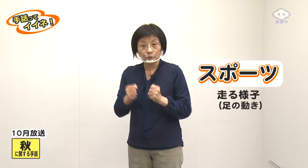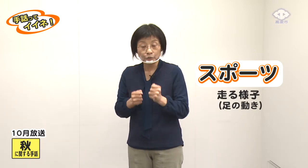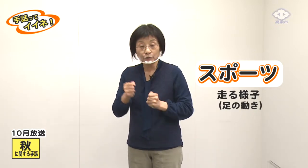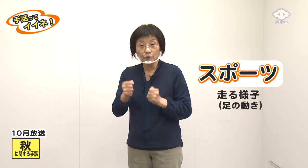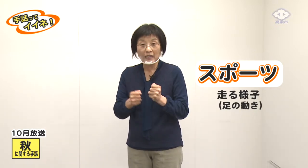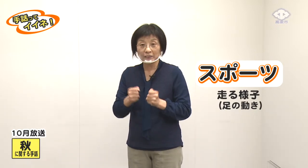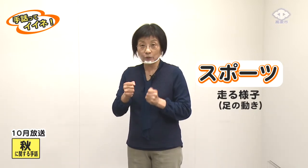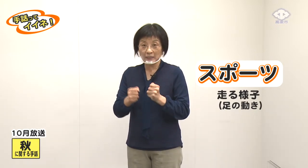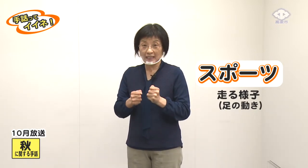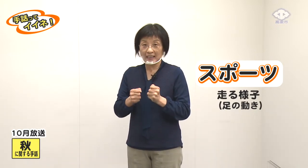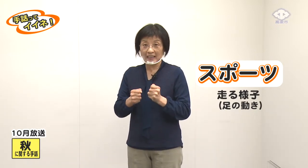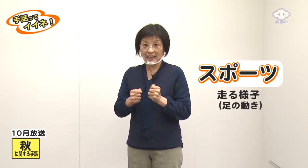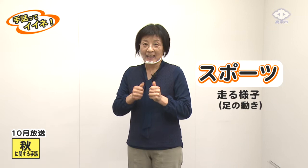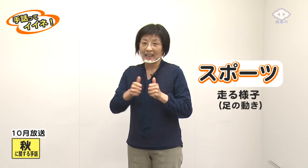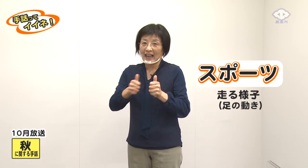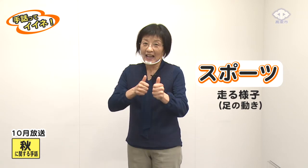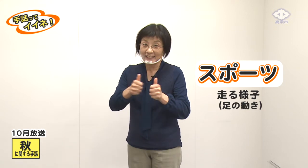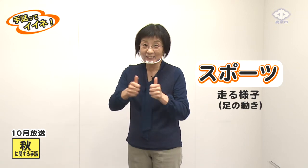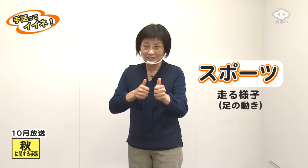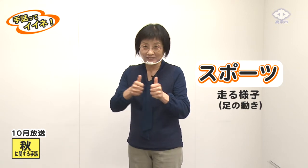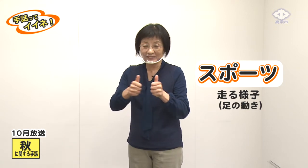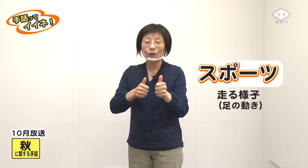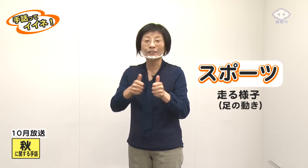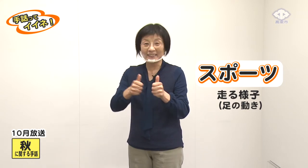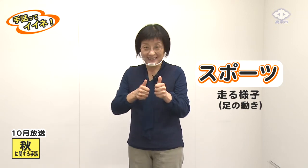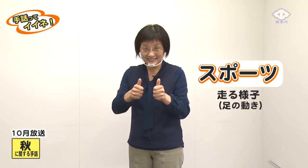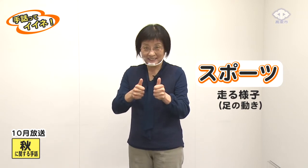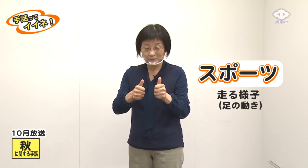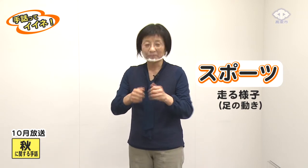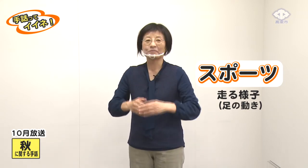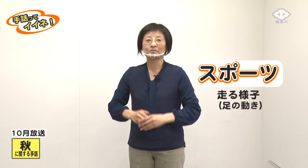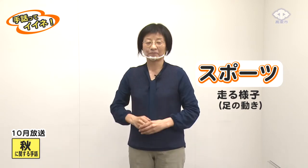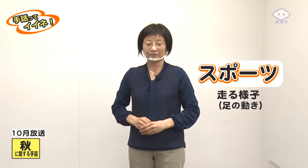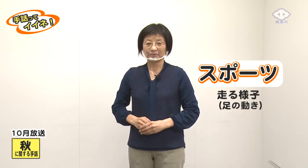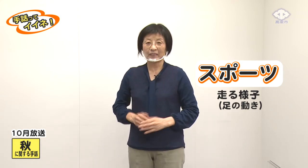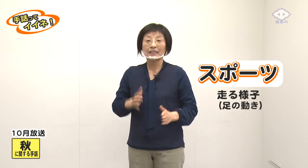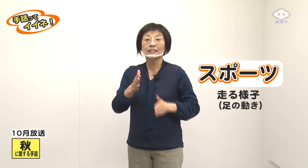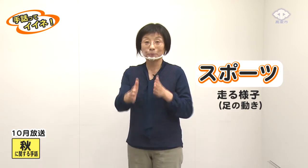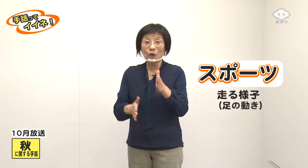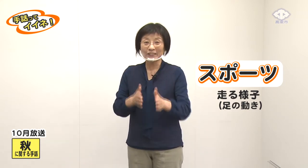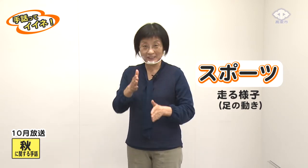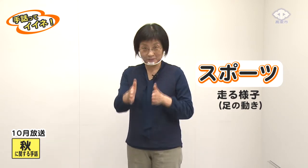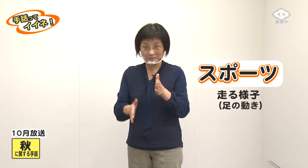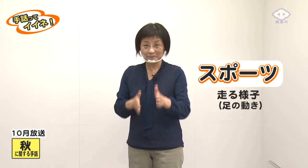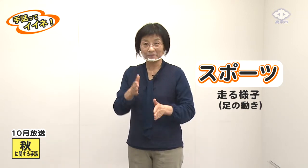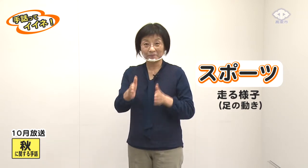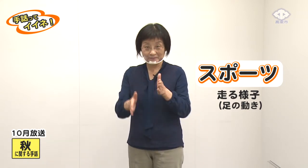運動会とかで走る様子です。スポーツ。